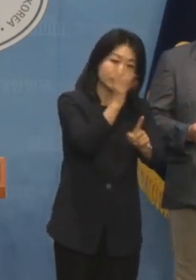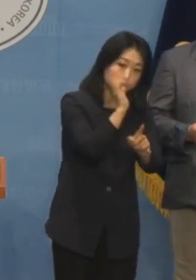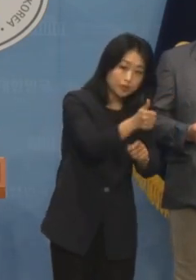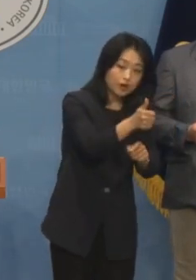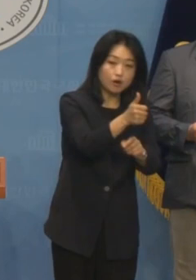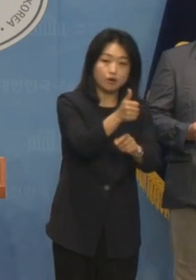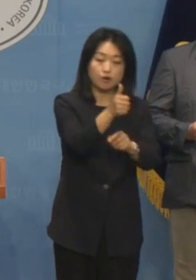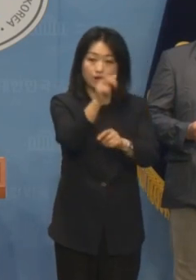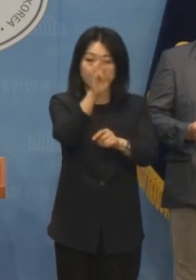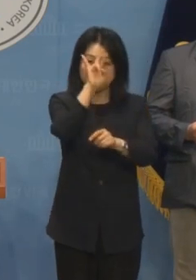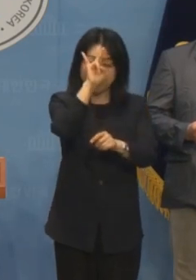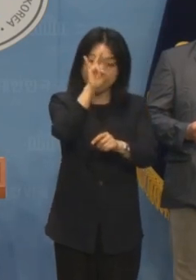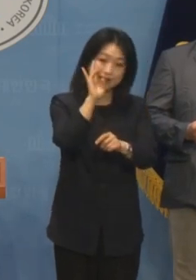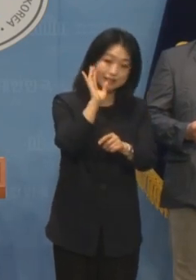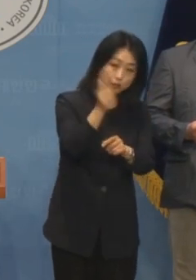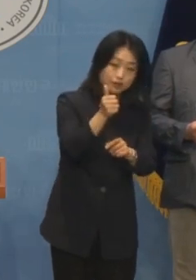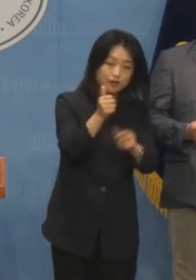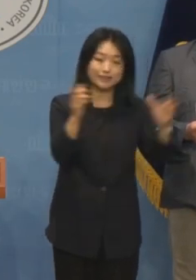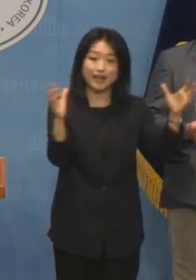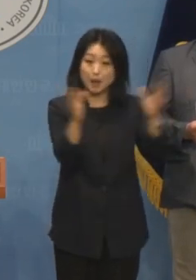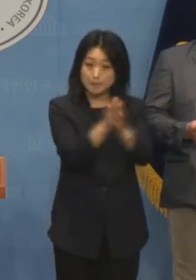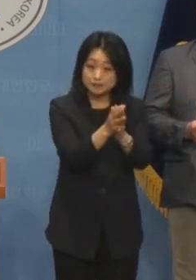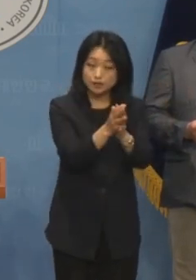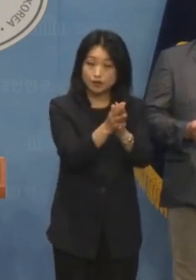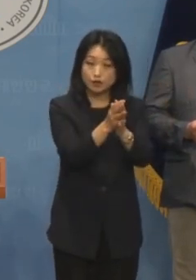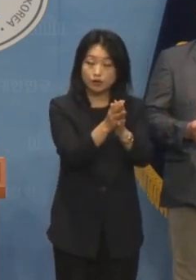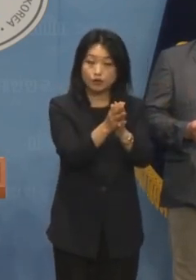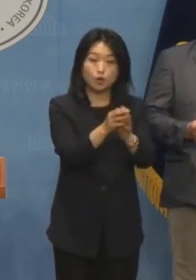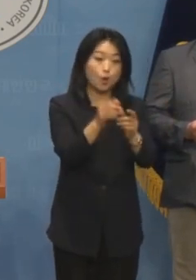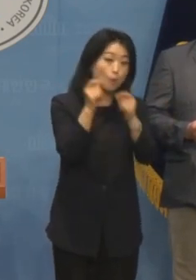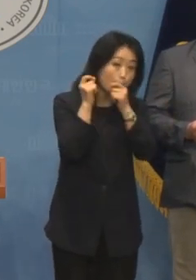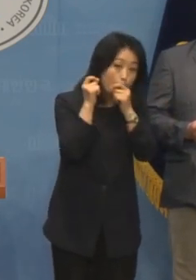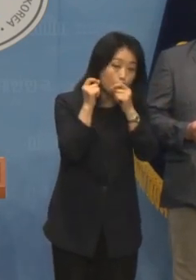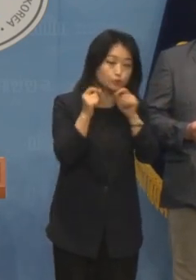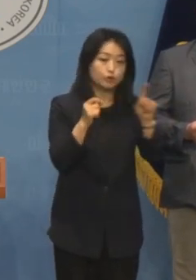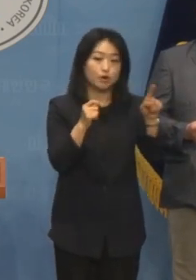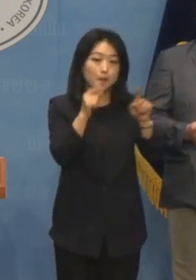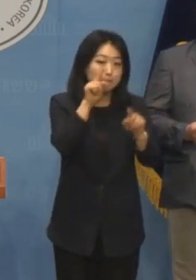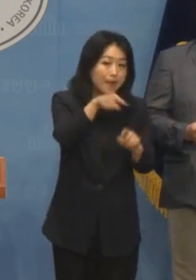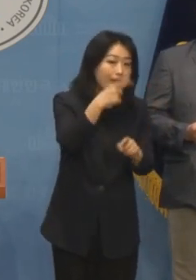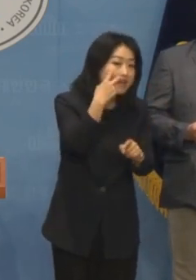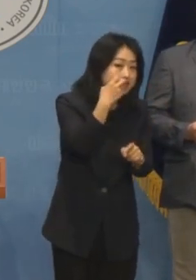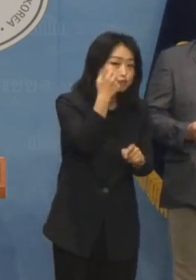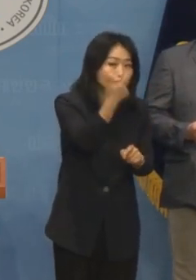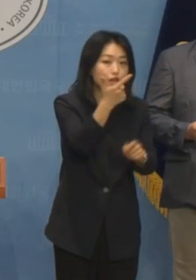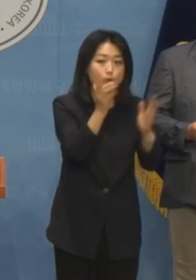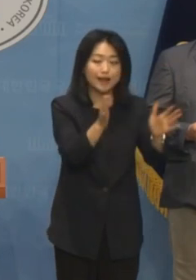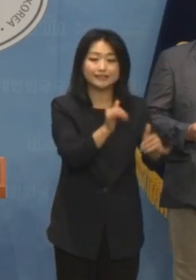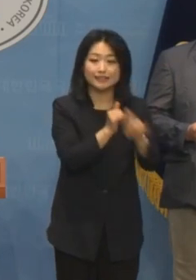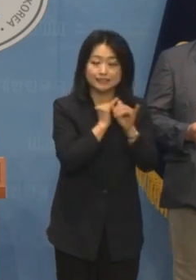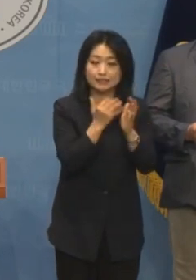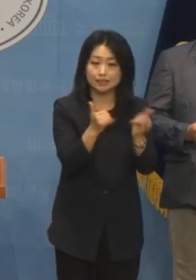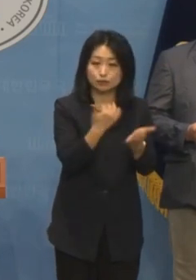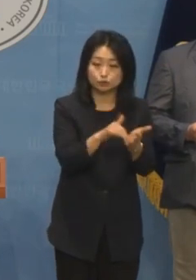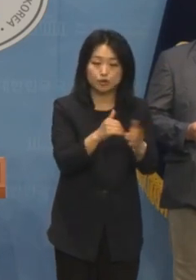정권기 탄핵이 있었기 때문에 4년을 포함해서 보수 정권 126개월 동안 자살한 사람은